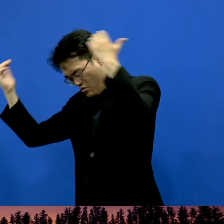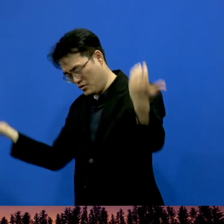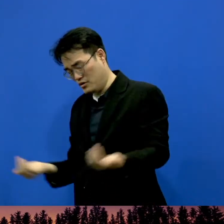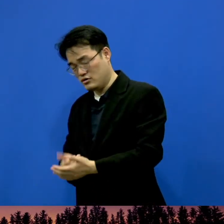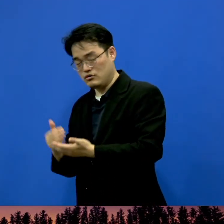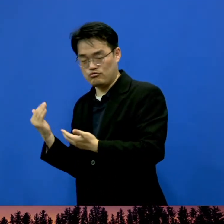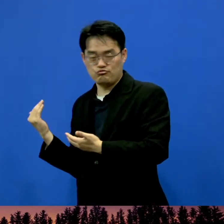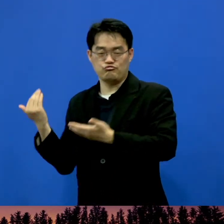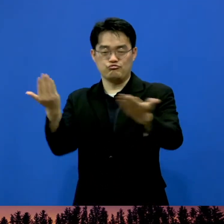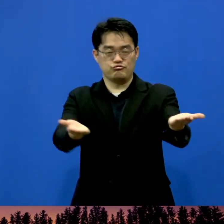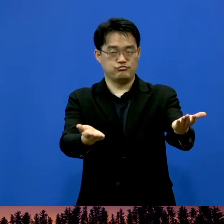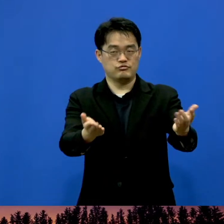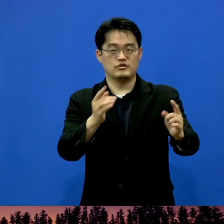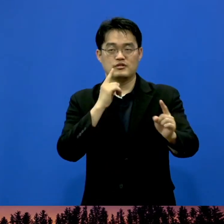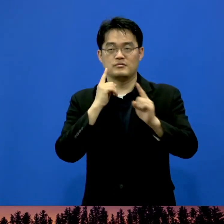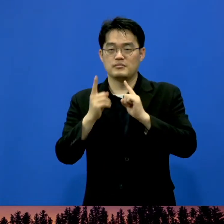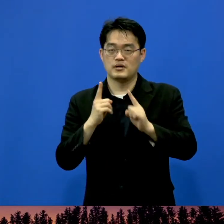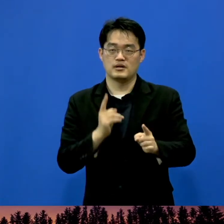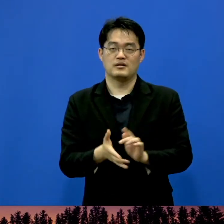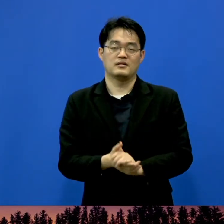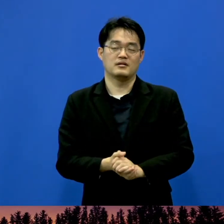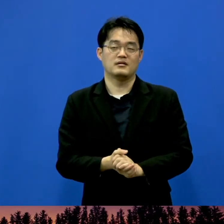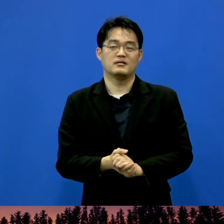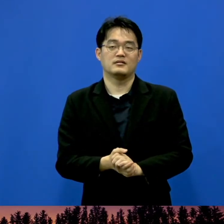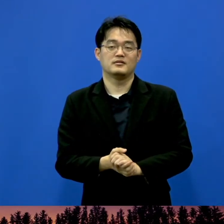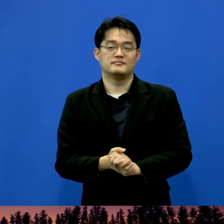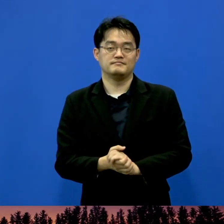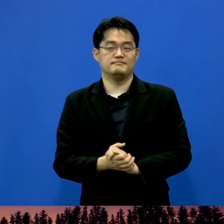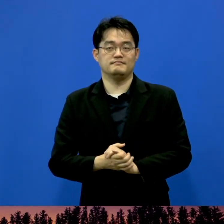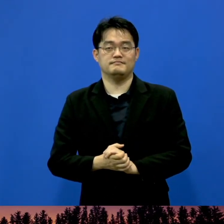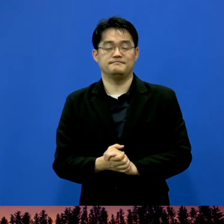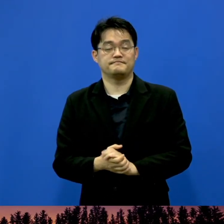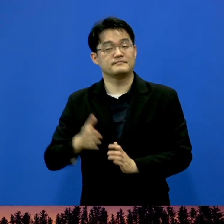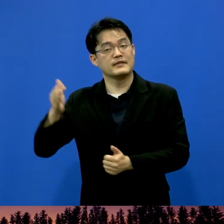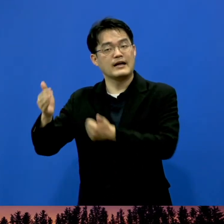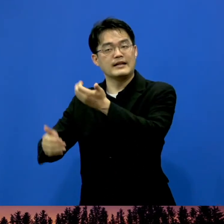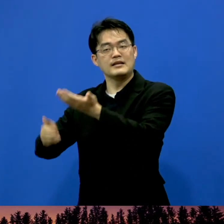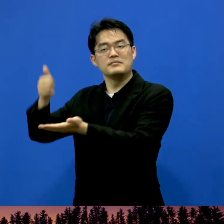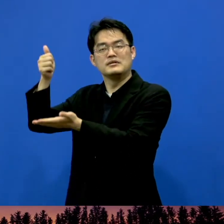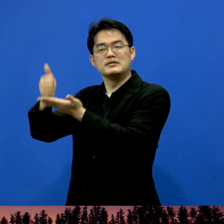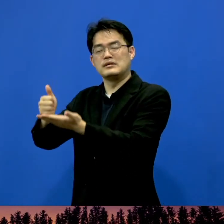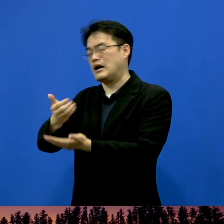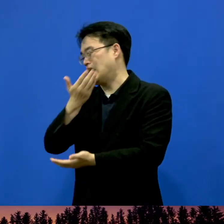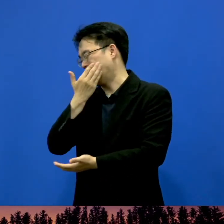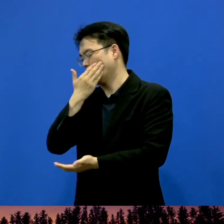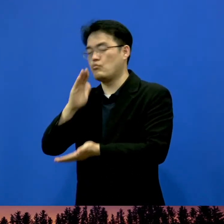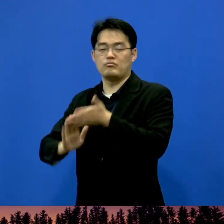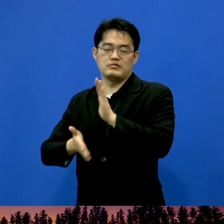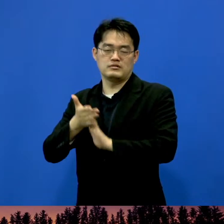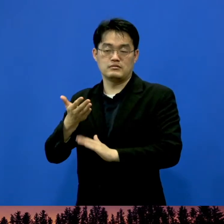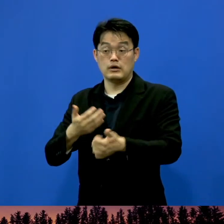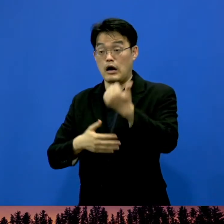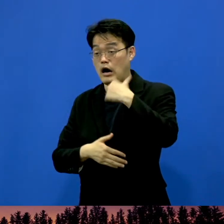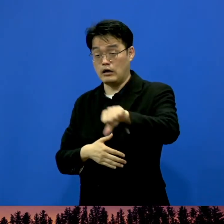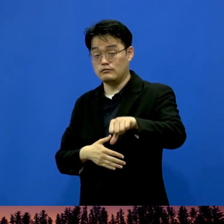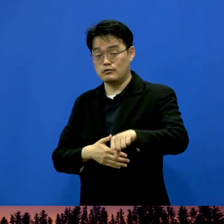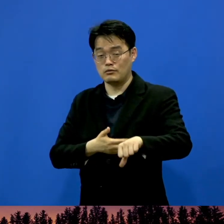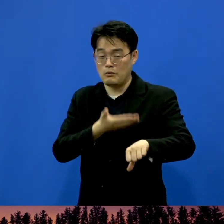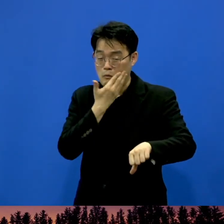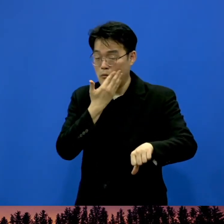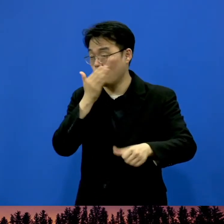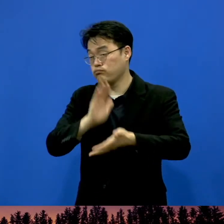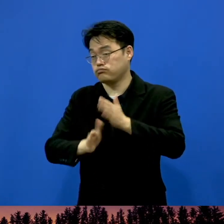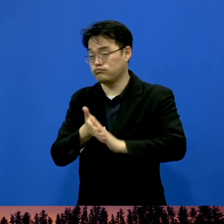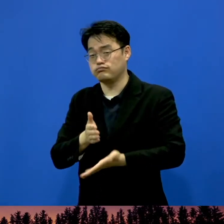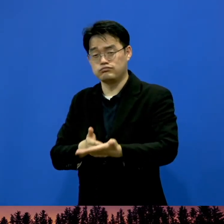아니하겠느냐. 이게 복음 안에 있는 거잖아요. 하나님은 아끼지 않으시는 분이다. 아들까지 아끼지 않으셨는데 무엇을